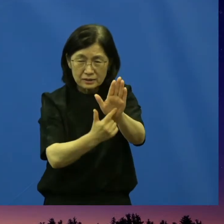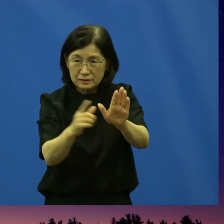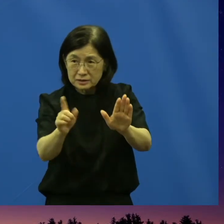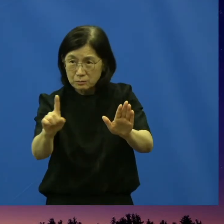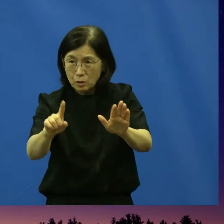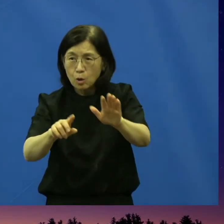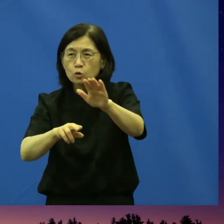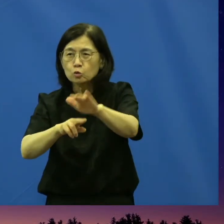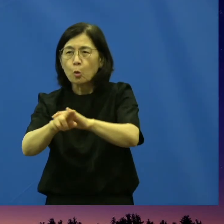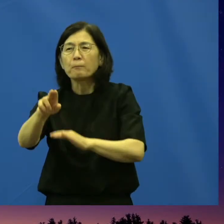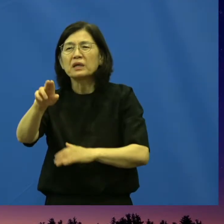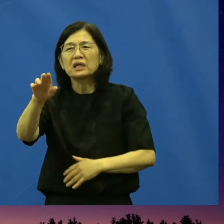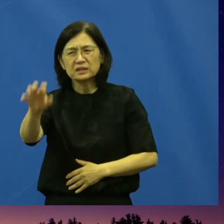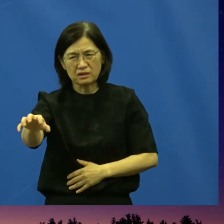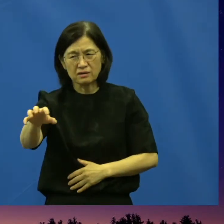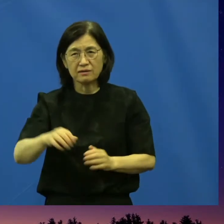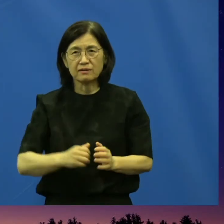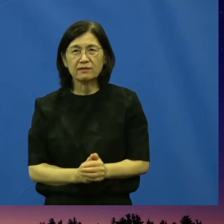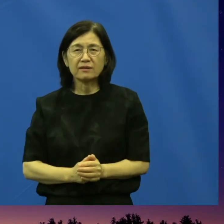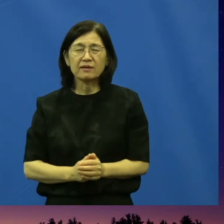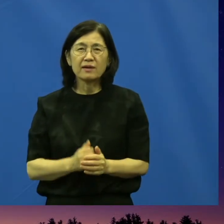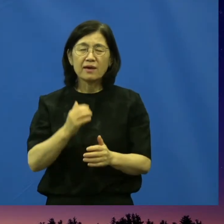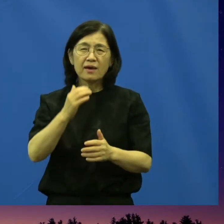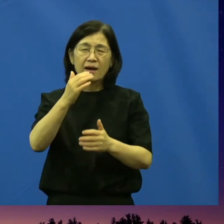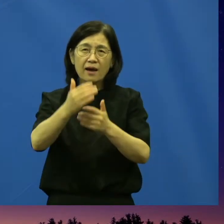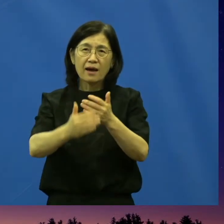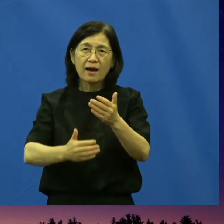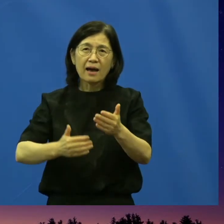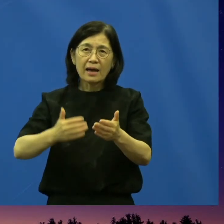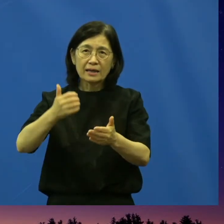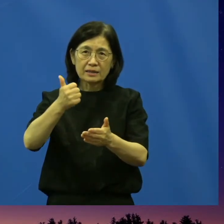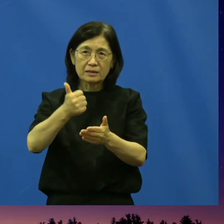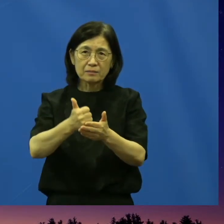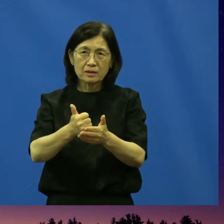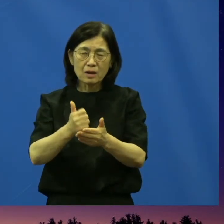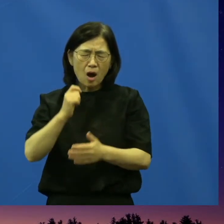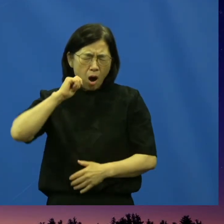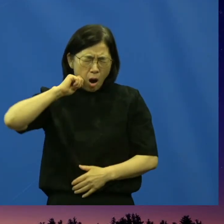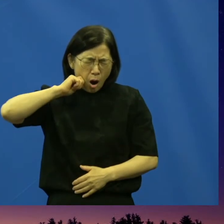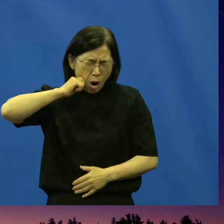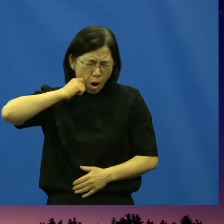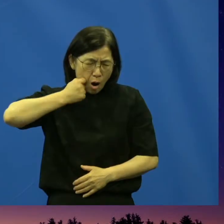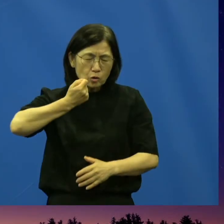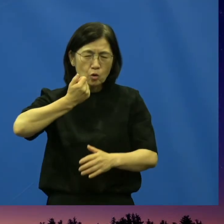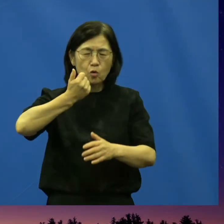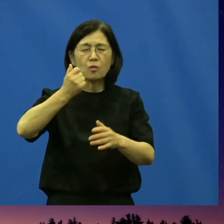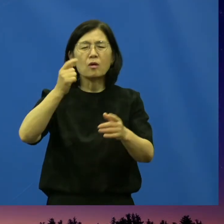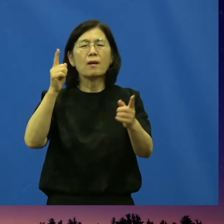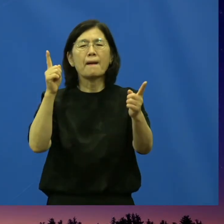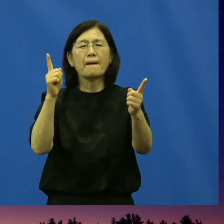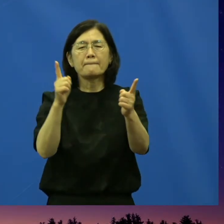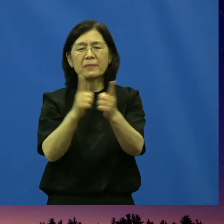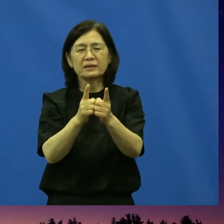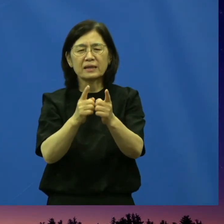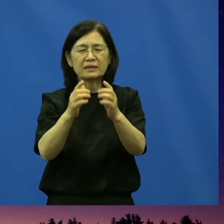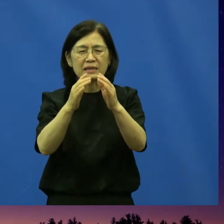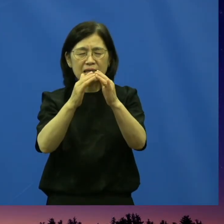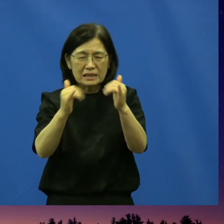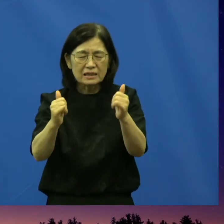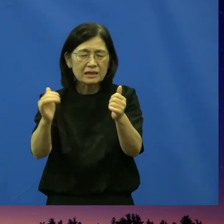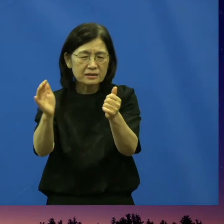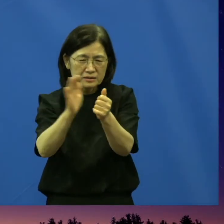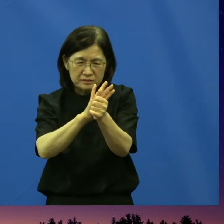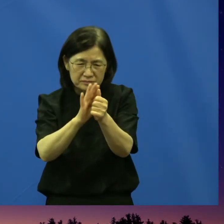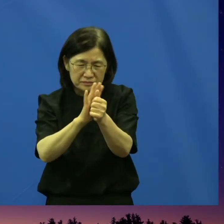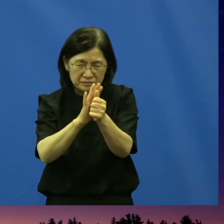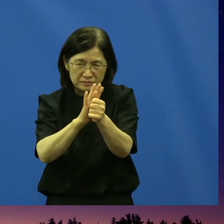그래서 하나님은 공경에 처한 인간의 처지를 이해하시는 분이라, 원치 않는 실수를 함으로 가해자의 입장에